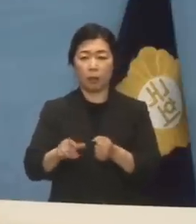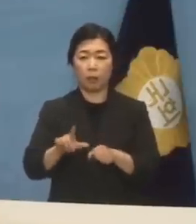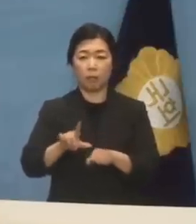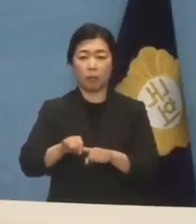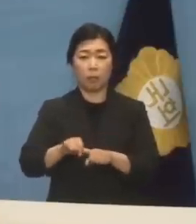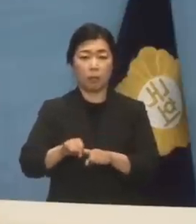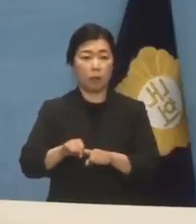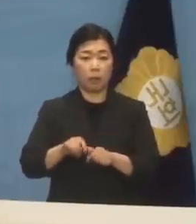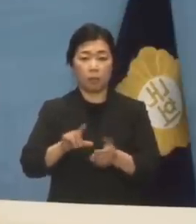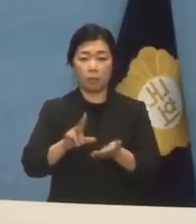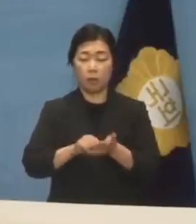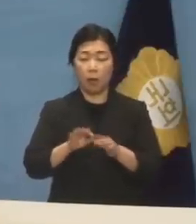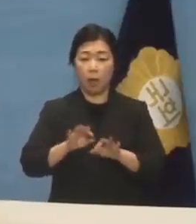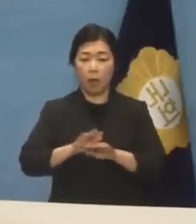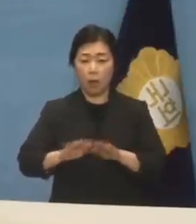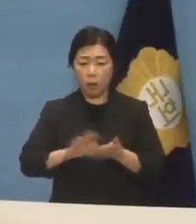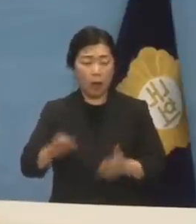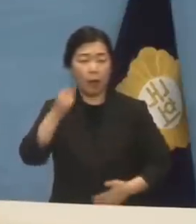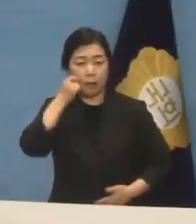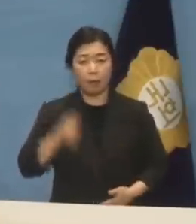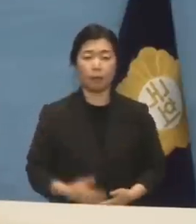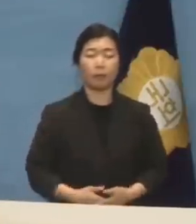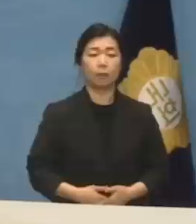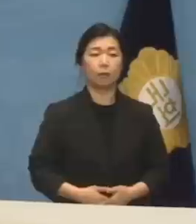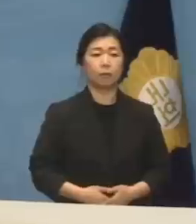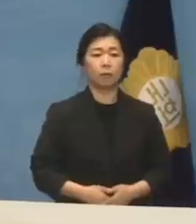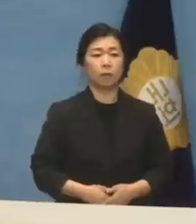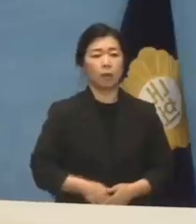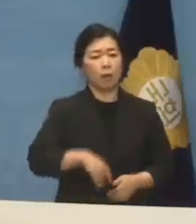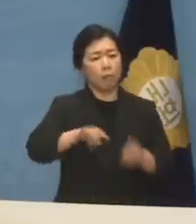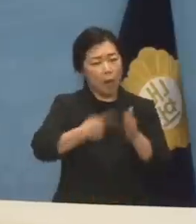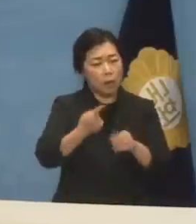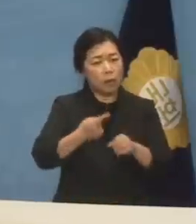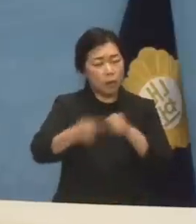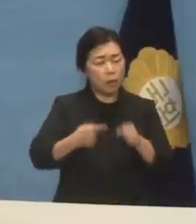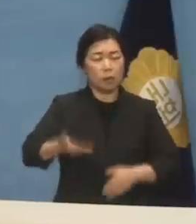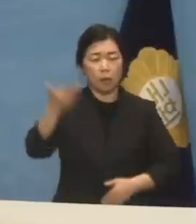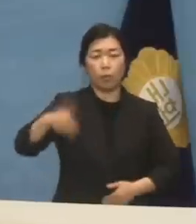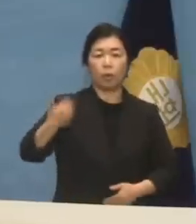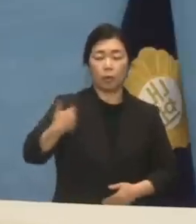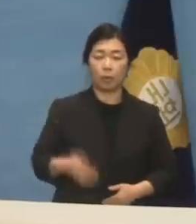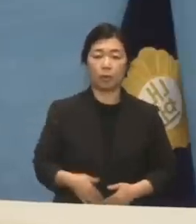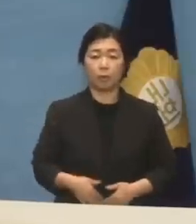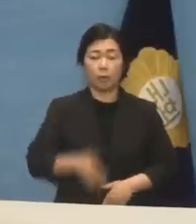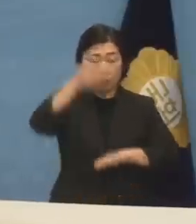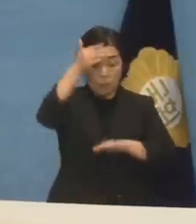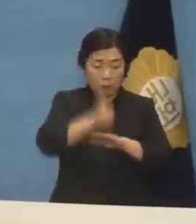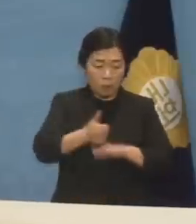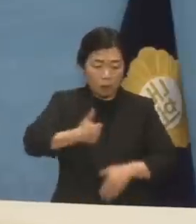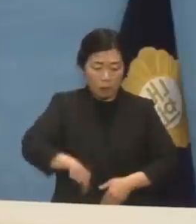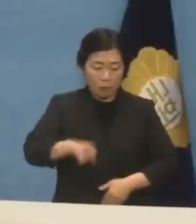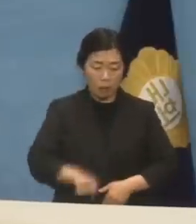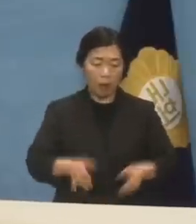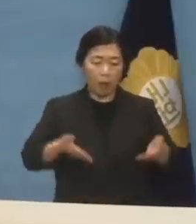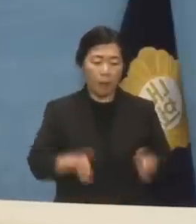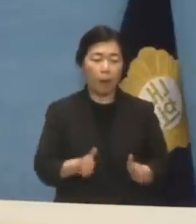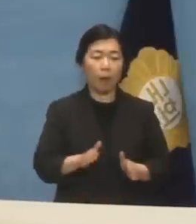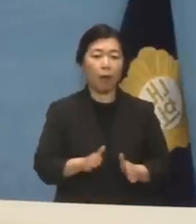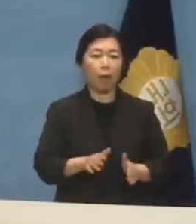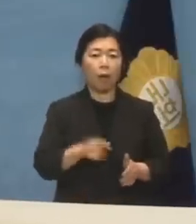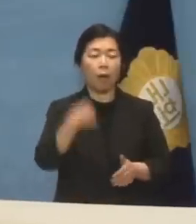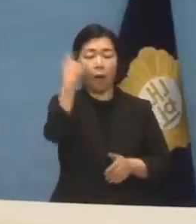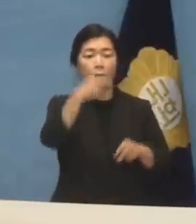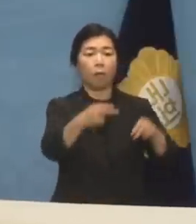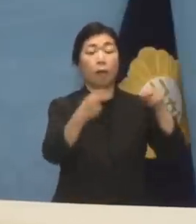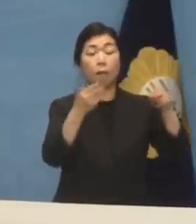이거 수십 년, 많게는 수백 년짜리 문제입니다. 나중에 우리 아이들 얼굴 어떻게 보려고 이럽니까?